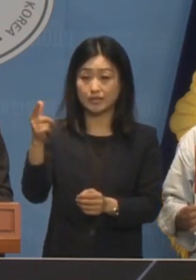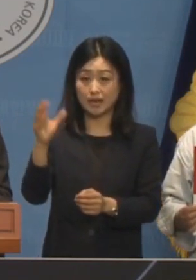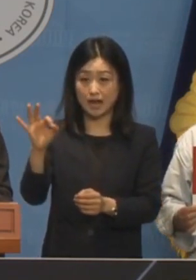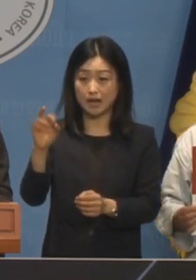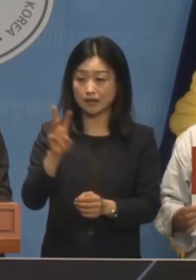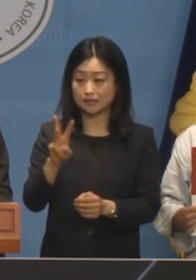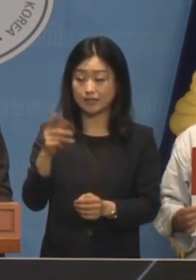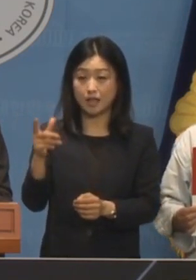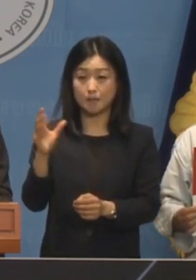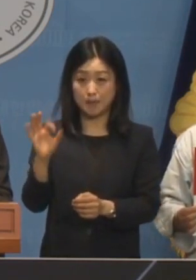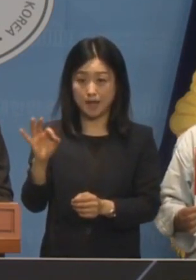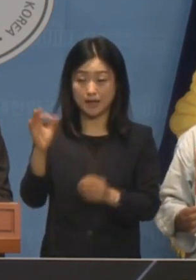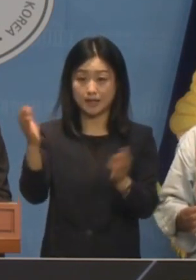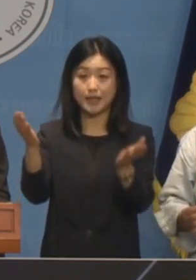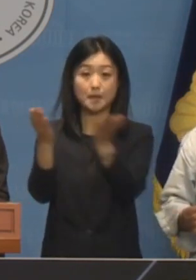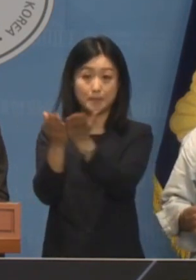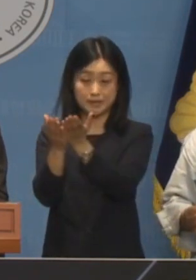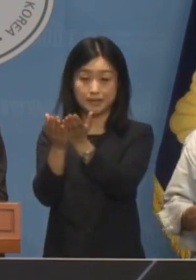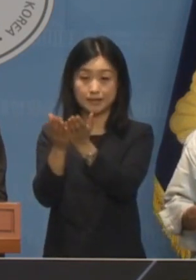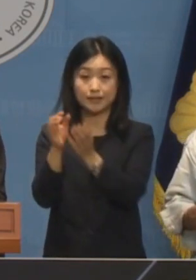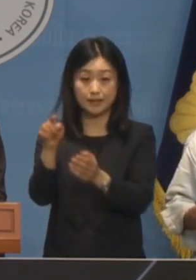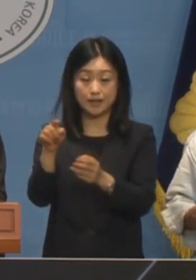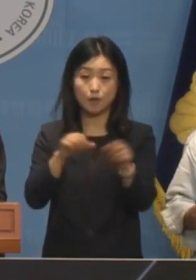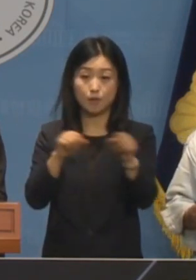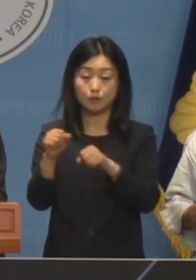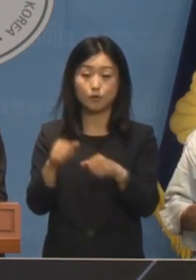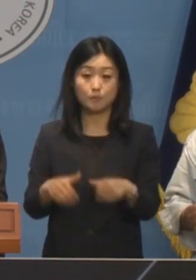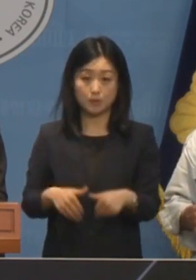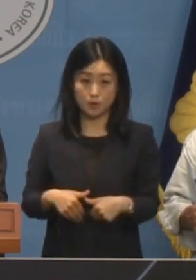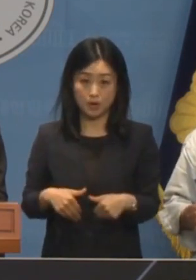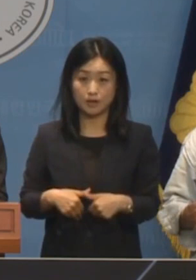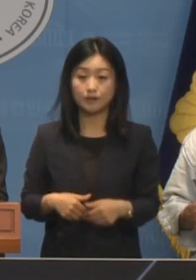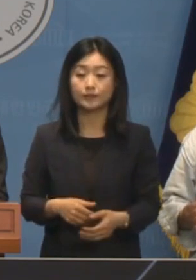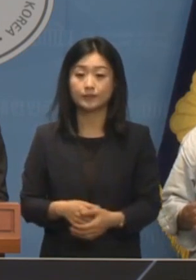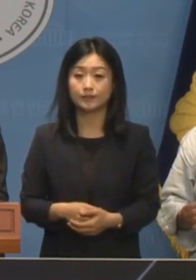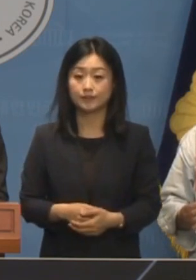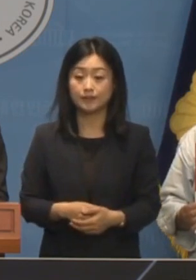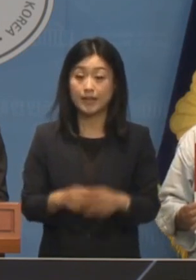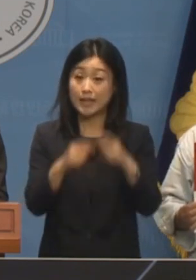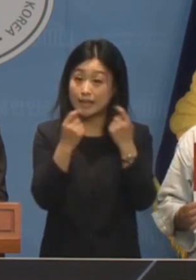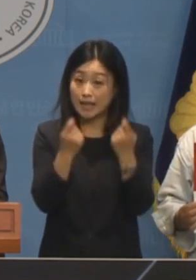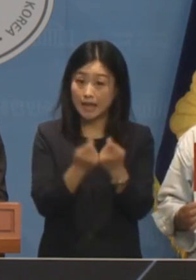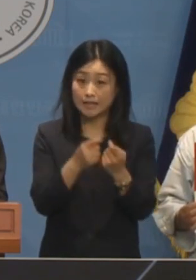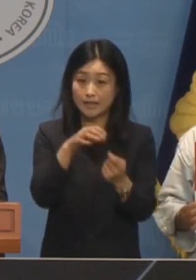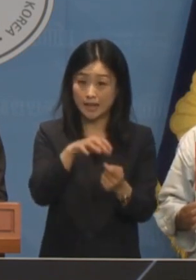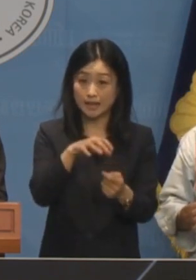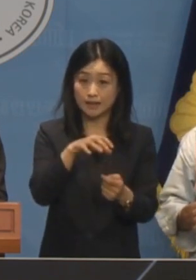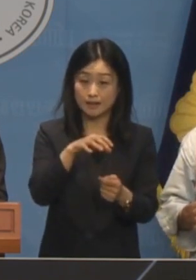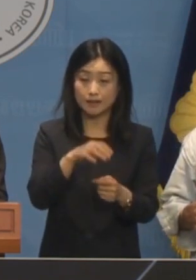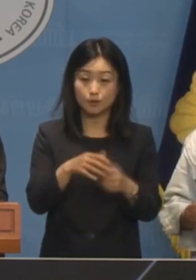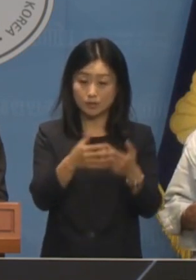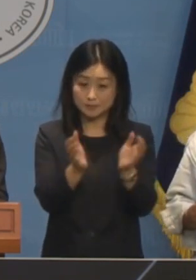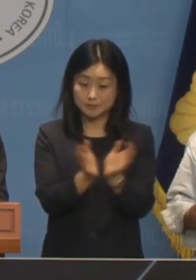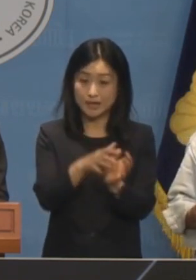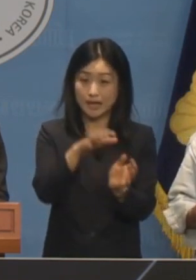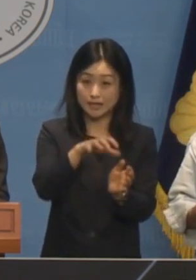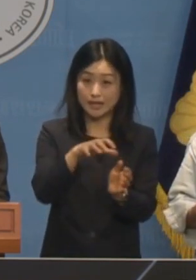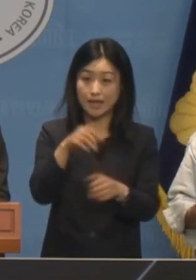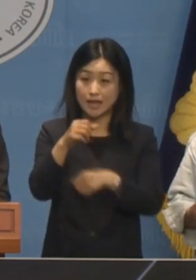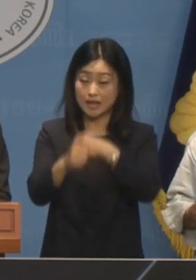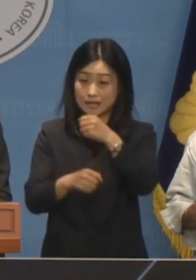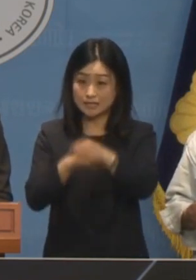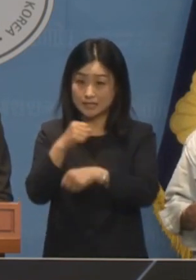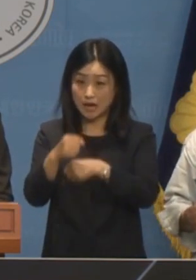제3항 이 선언의 어떠한 규정도 어떤 국가, 집단 또는 개인에게 이 선언에 규정된 어떠한 권리와 자유를 파기하기